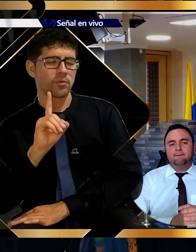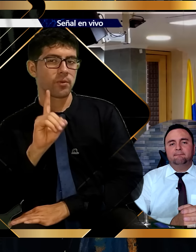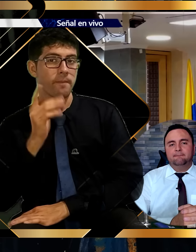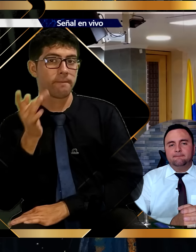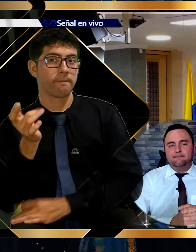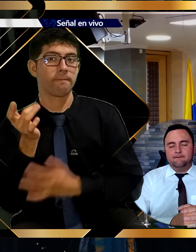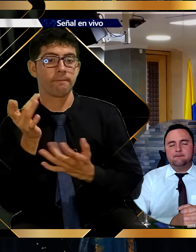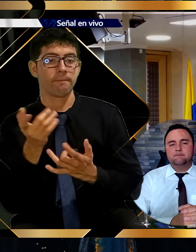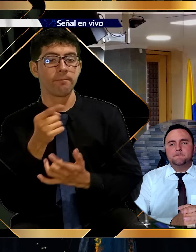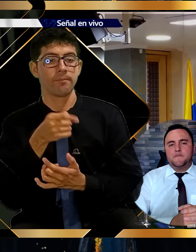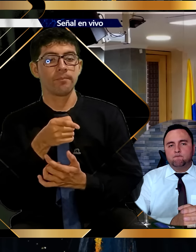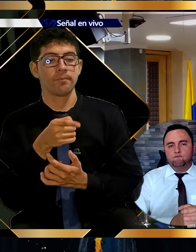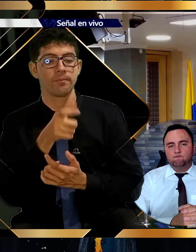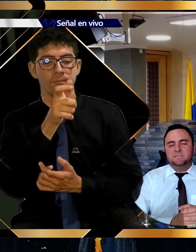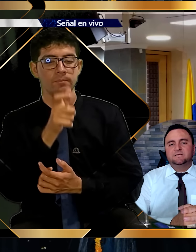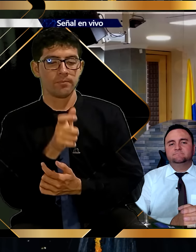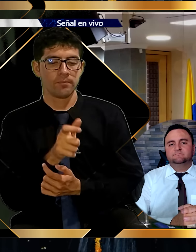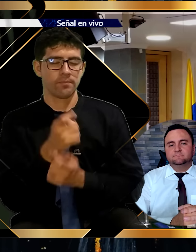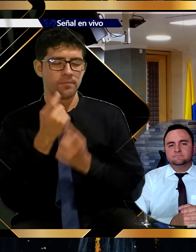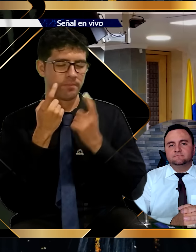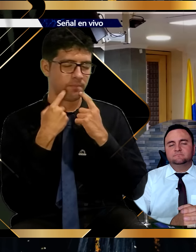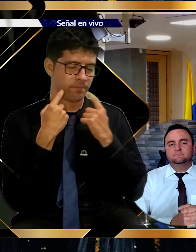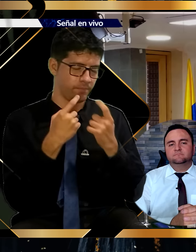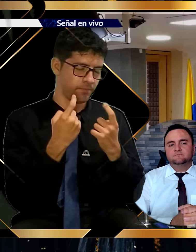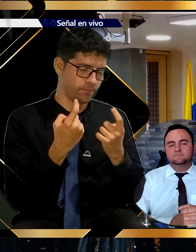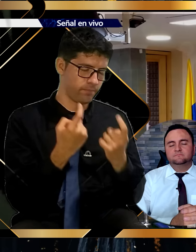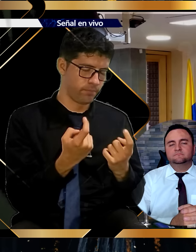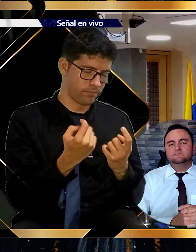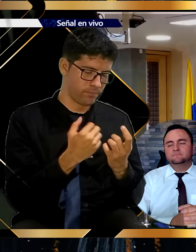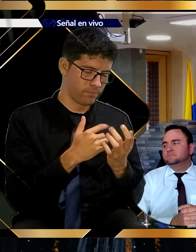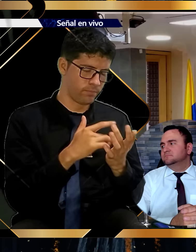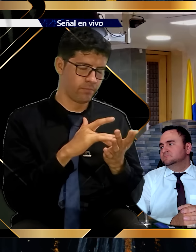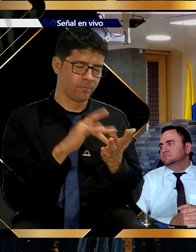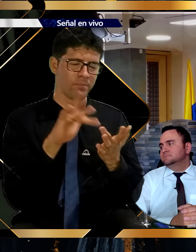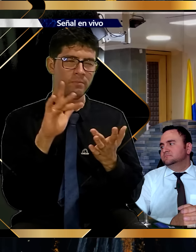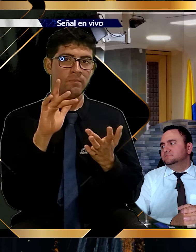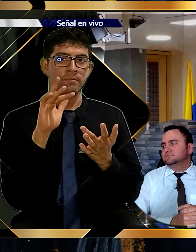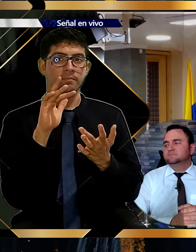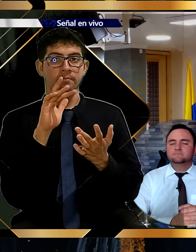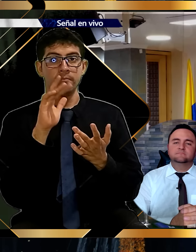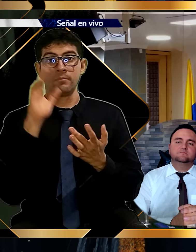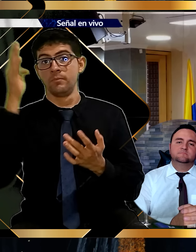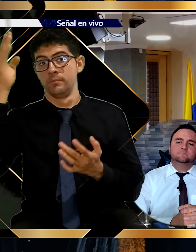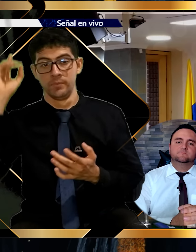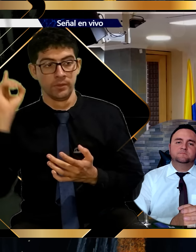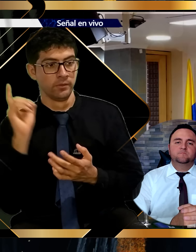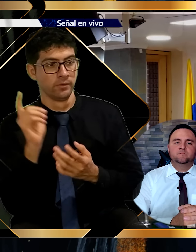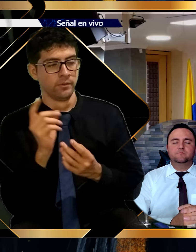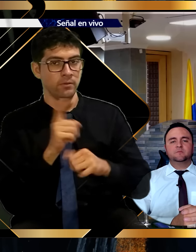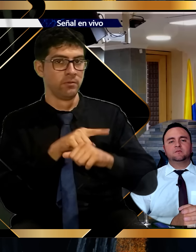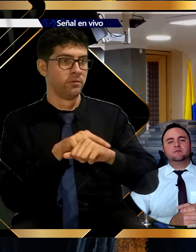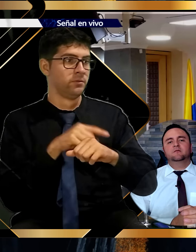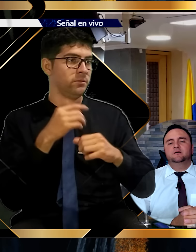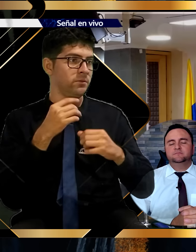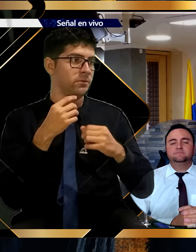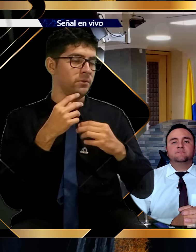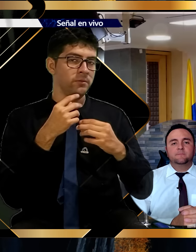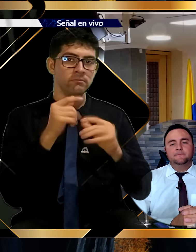¿Ya me entiende? La venida del Señor por nosotros puede pasar a cualquier hora. Ahora podría